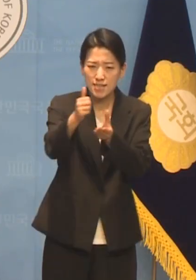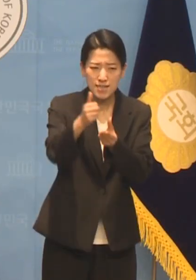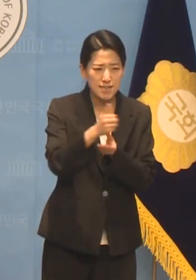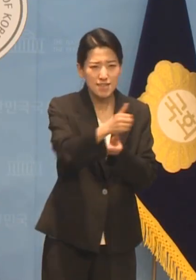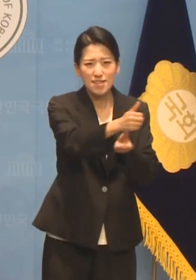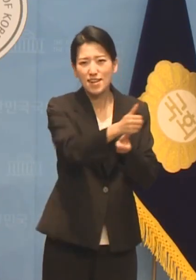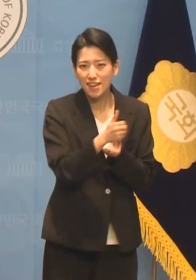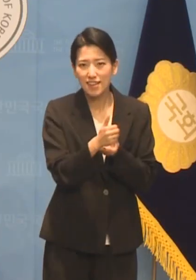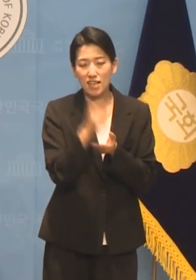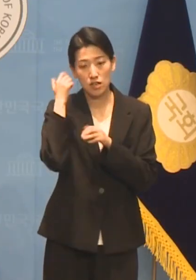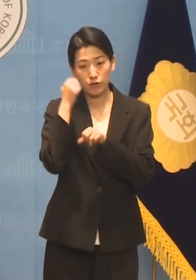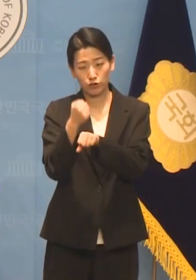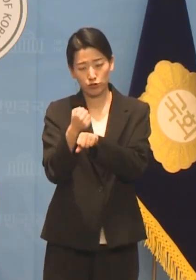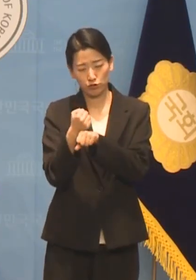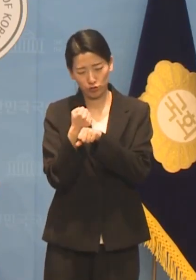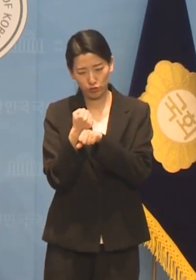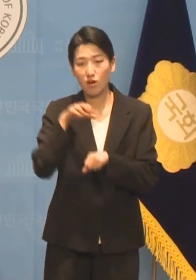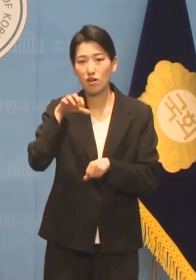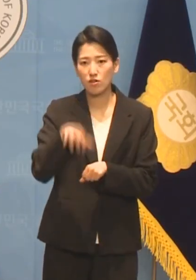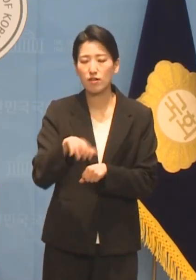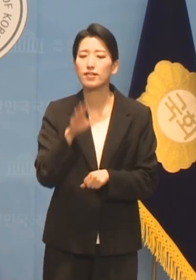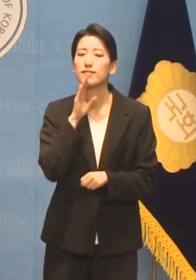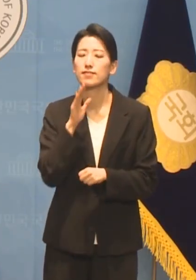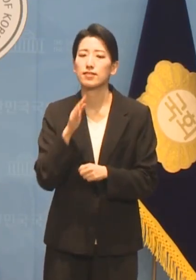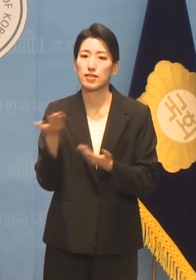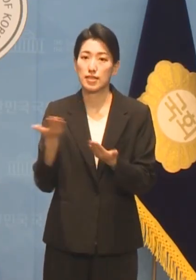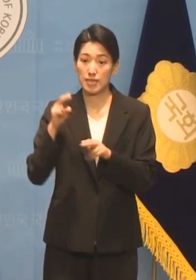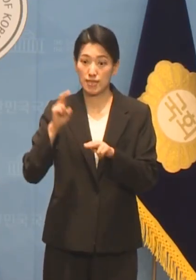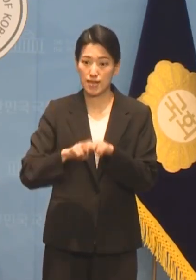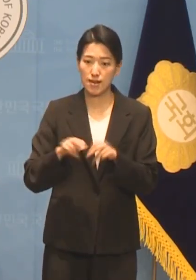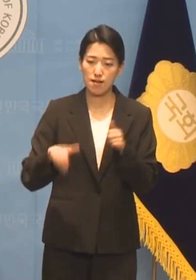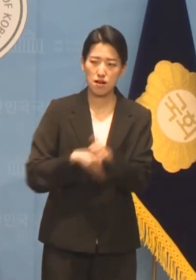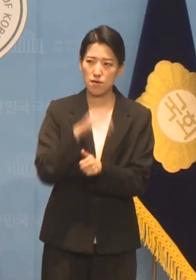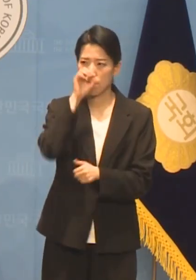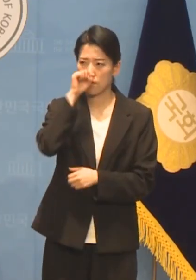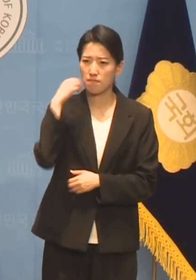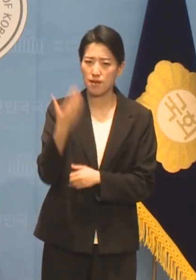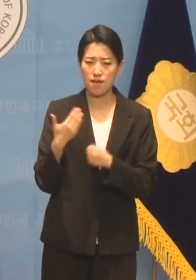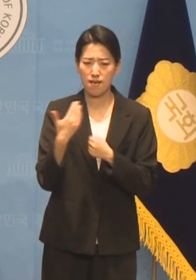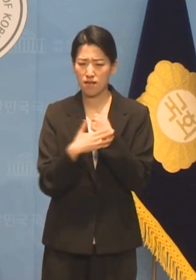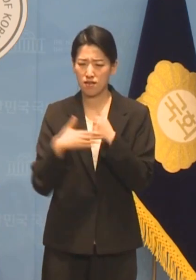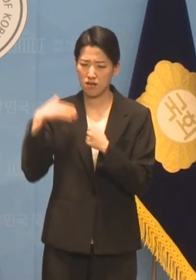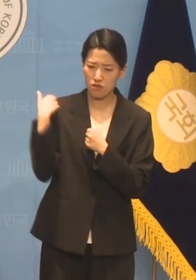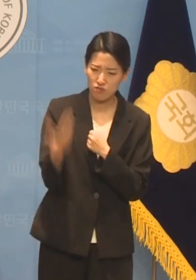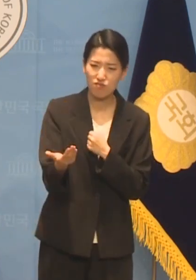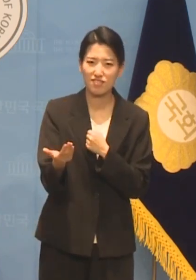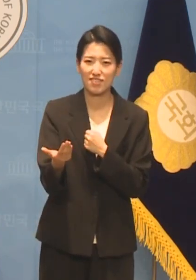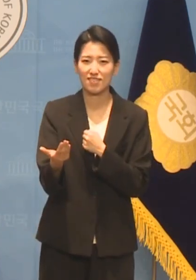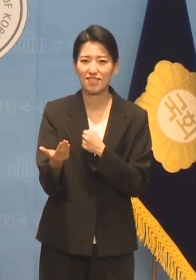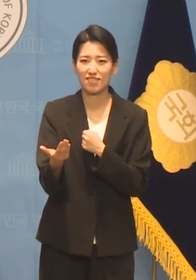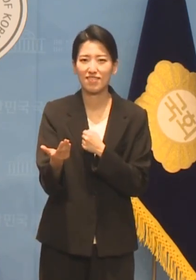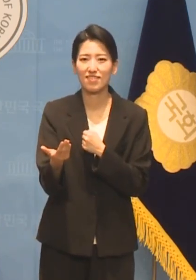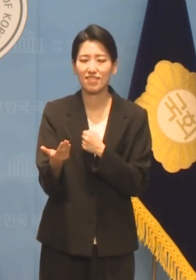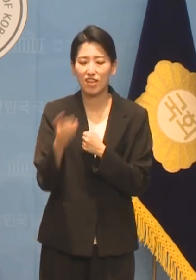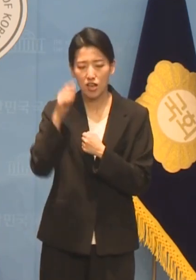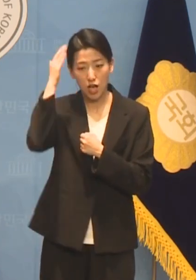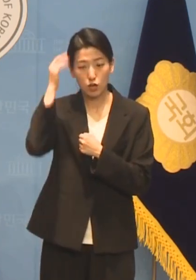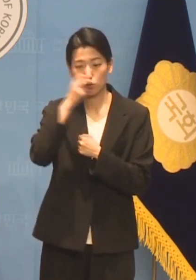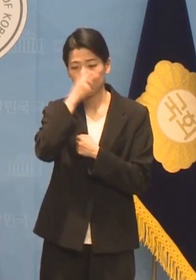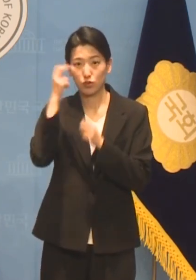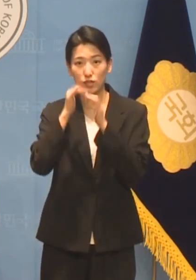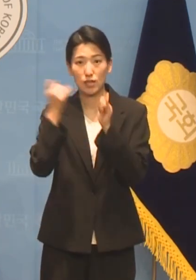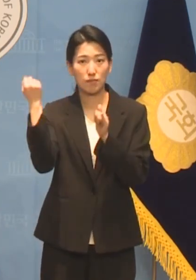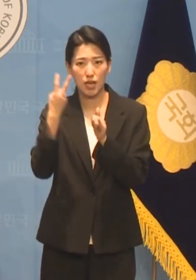연구 환경과 파격적인 처우를 보장하는 AI 코리아 리더스 귀환